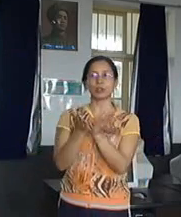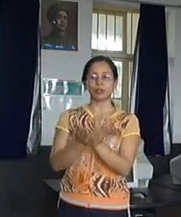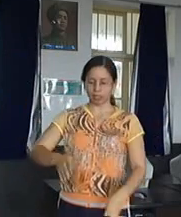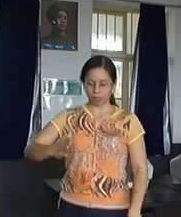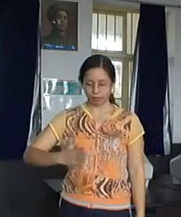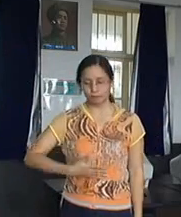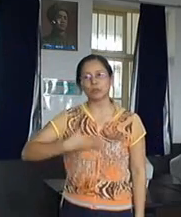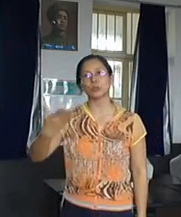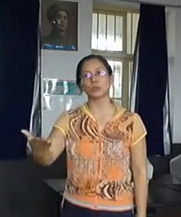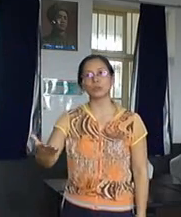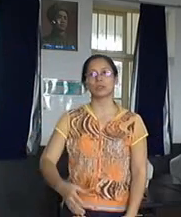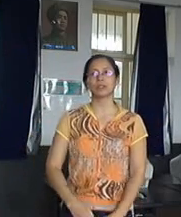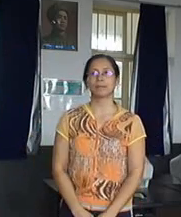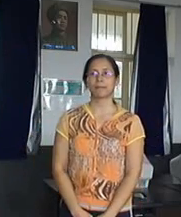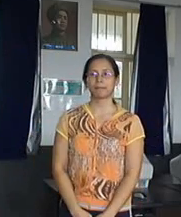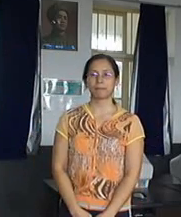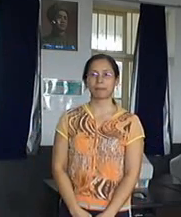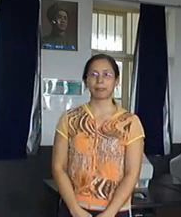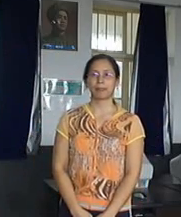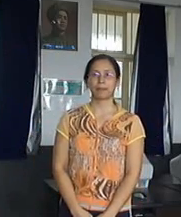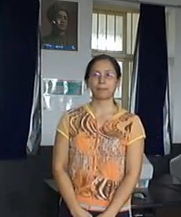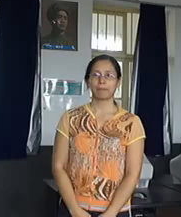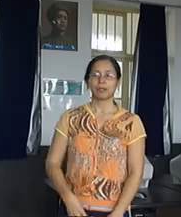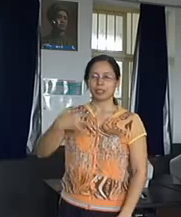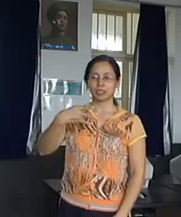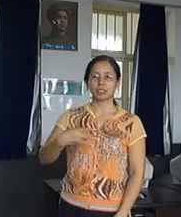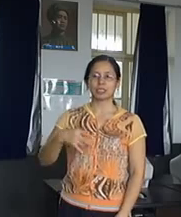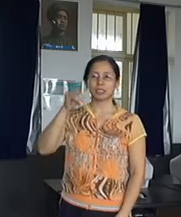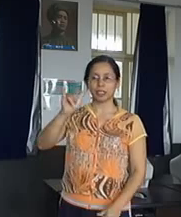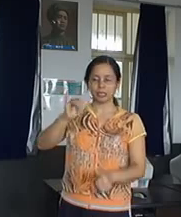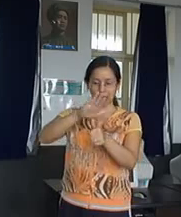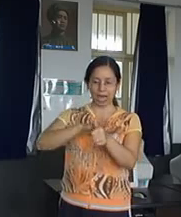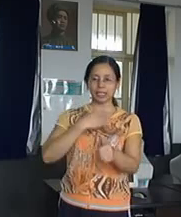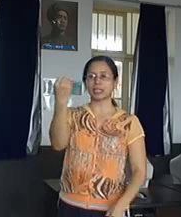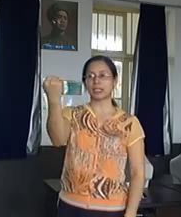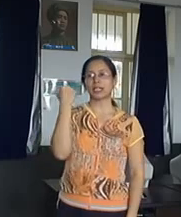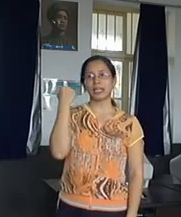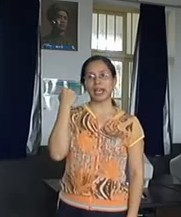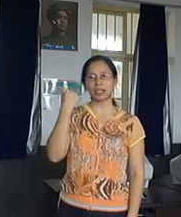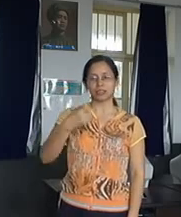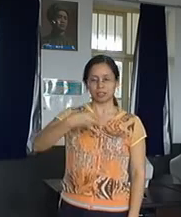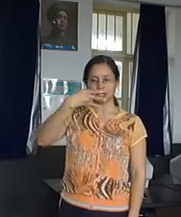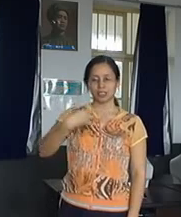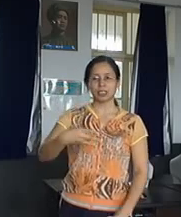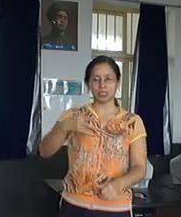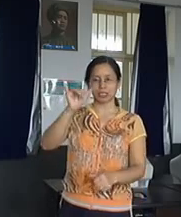有的付出， 只因爱的力量， 只因爱的力量，只